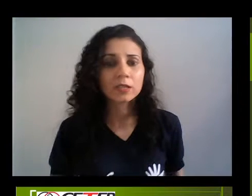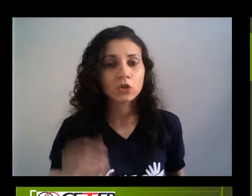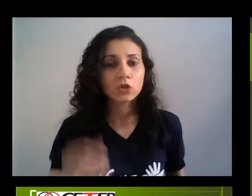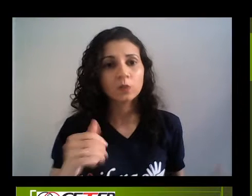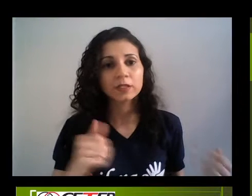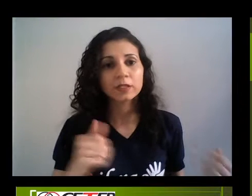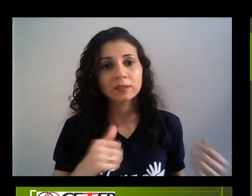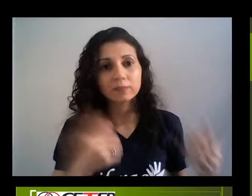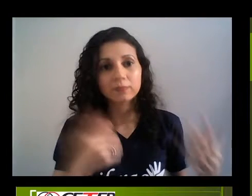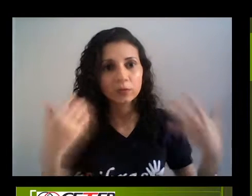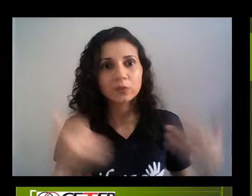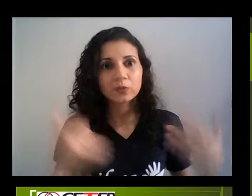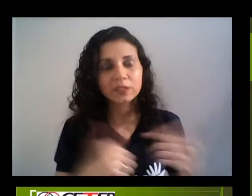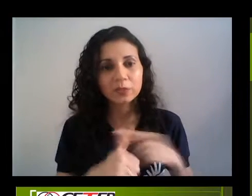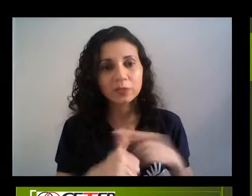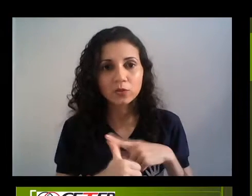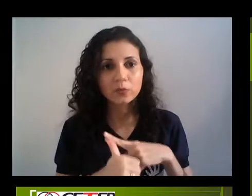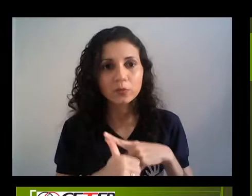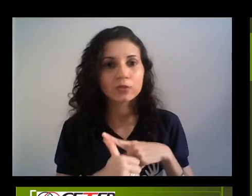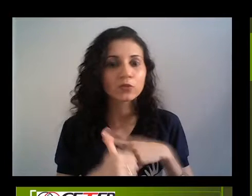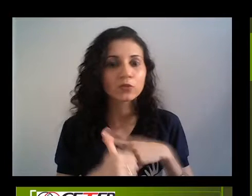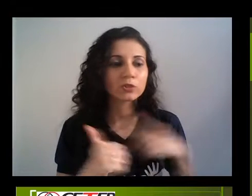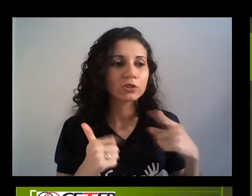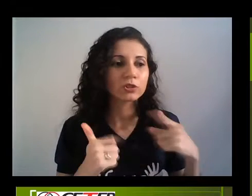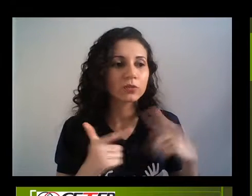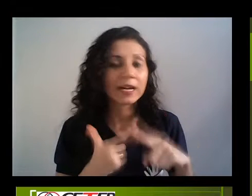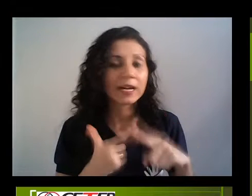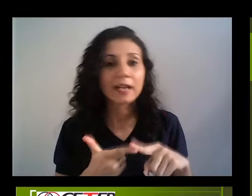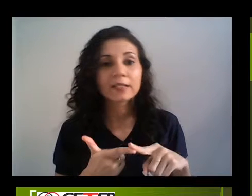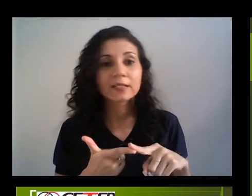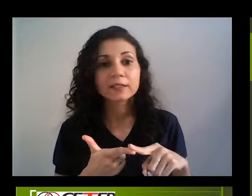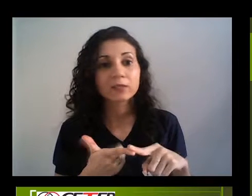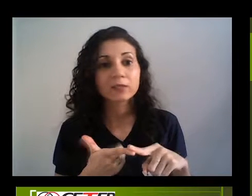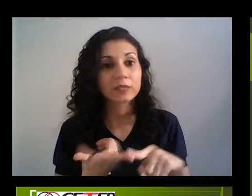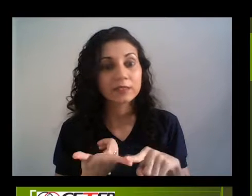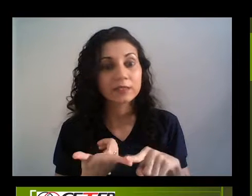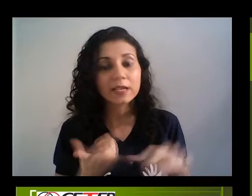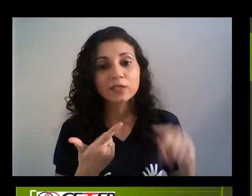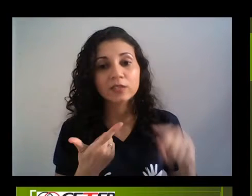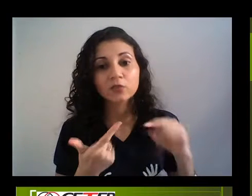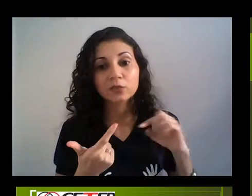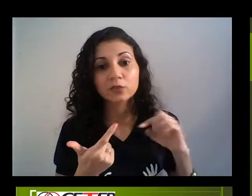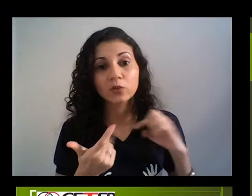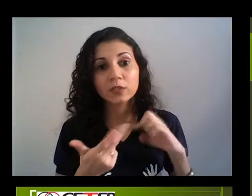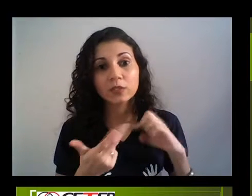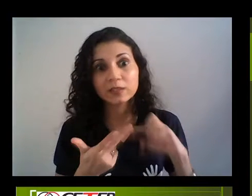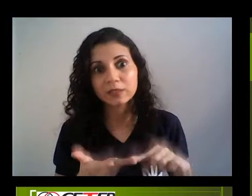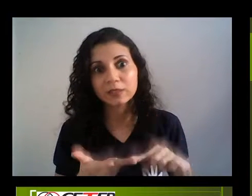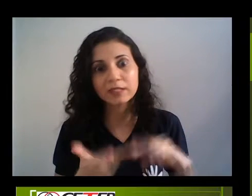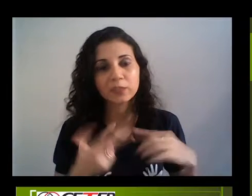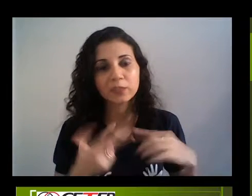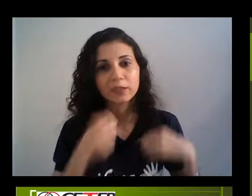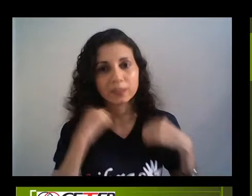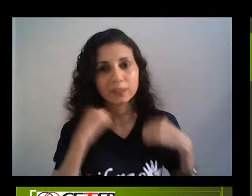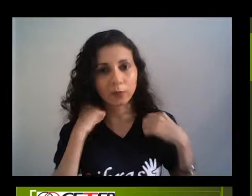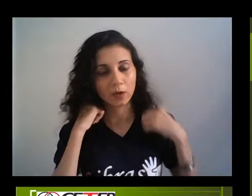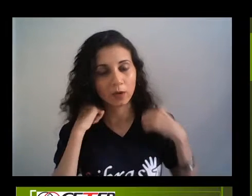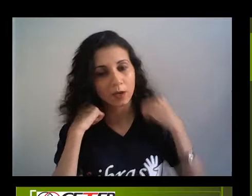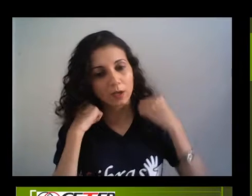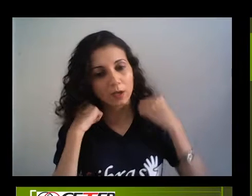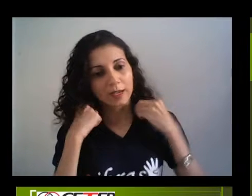Para nomes das pessoas, nomes de lugares que não tem sinais, nomes de coisas que não tem sinais. Por